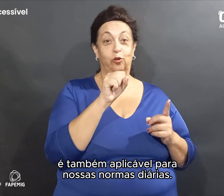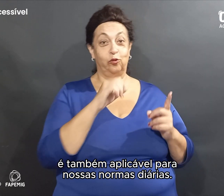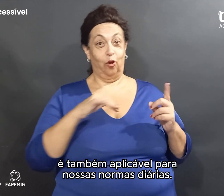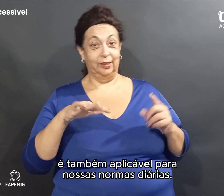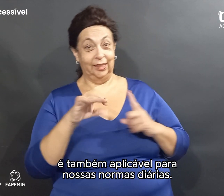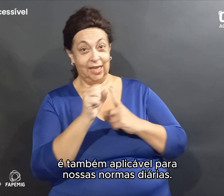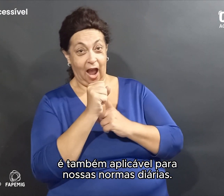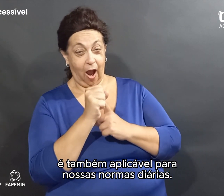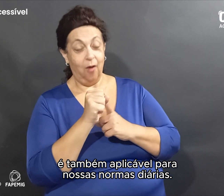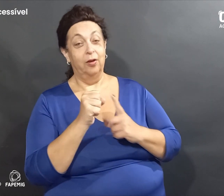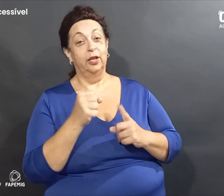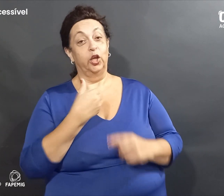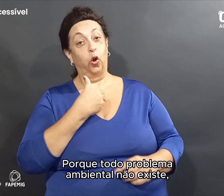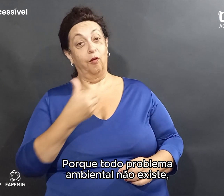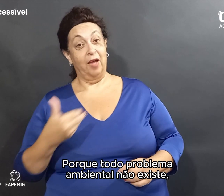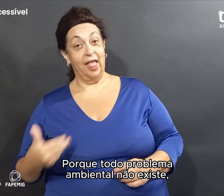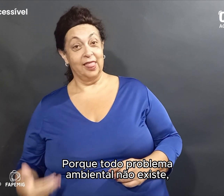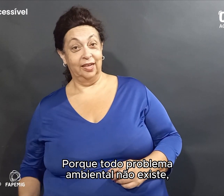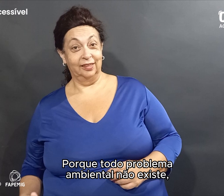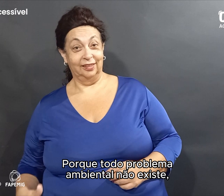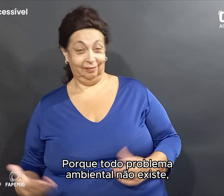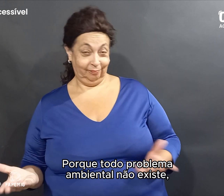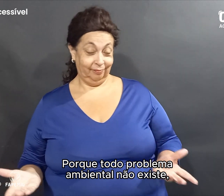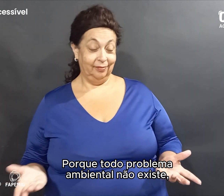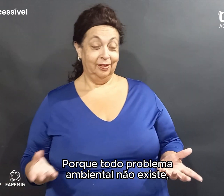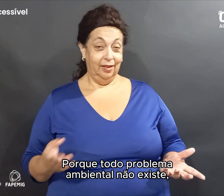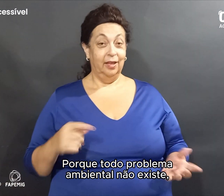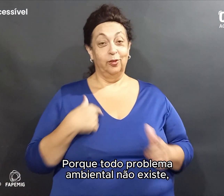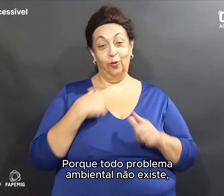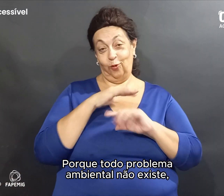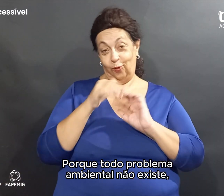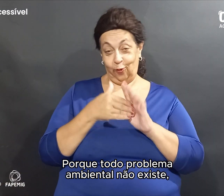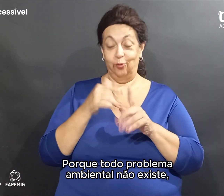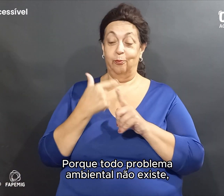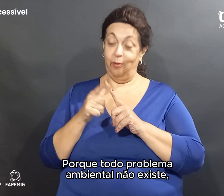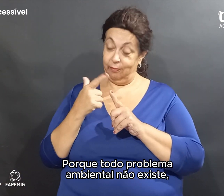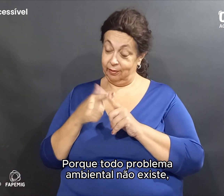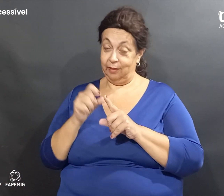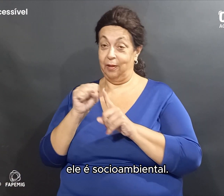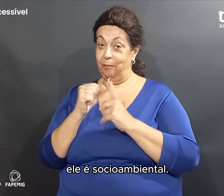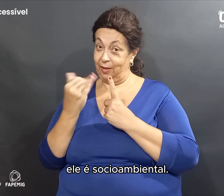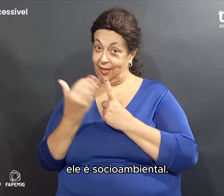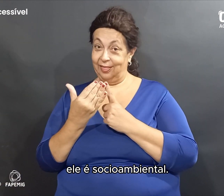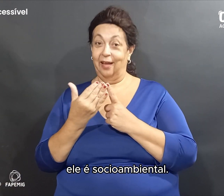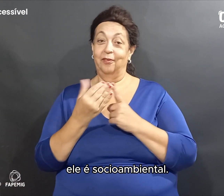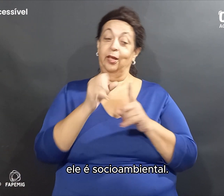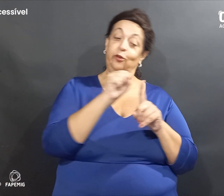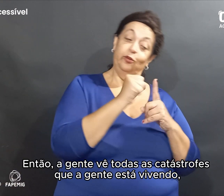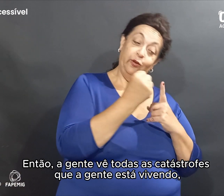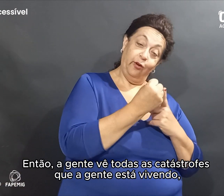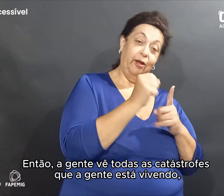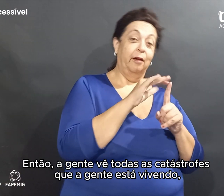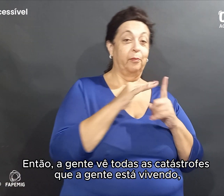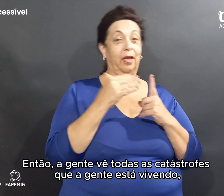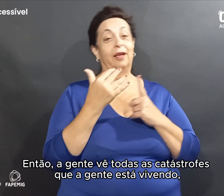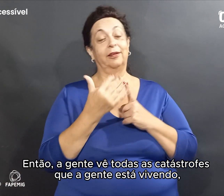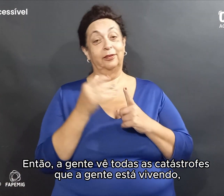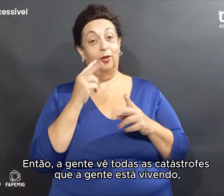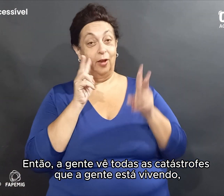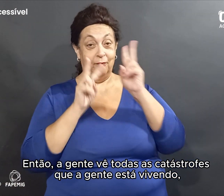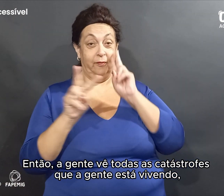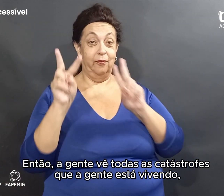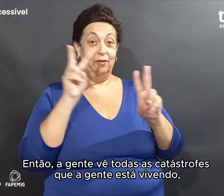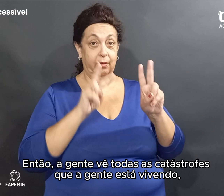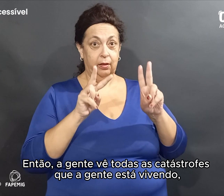para nossas normas diárias, sabe? Porque todo problema ambiental ele não existe, ele é socioambiental. Então a gente vê todas